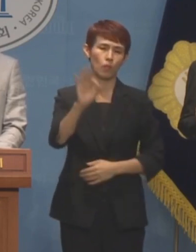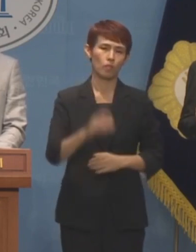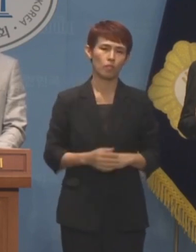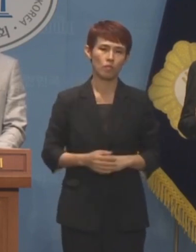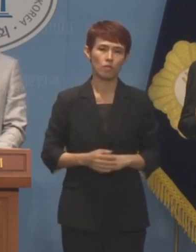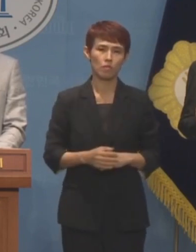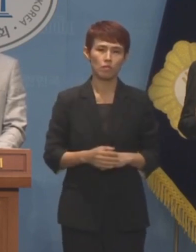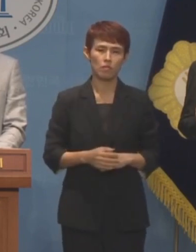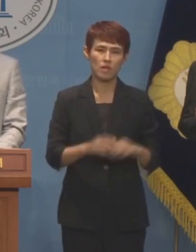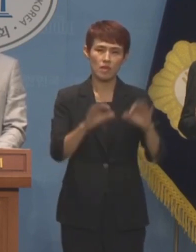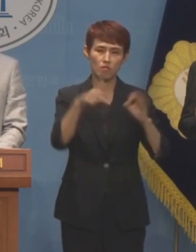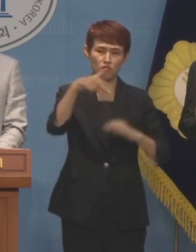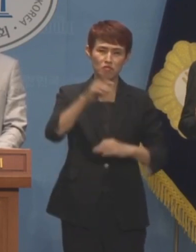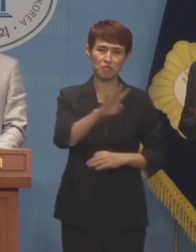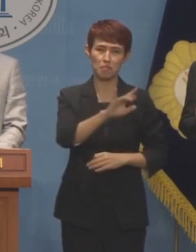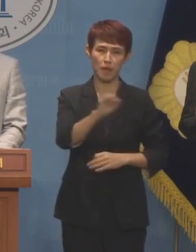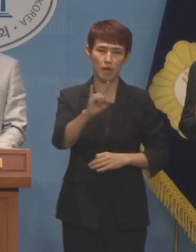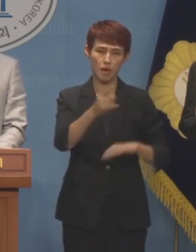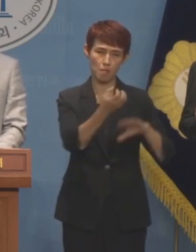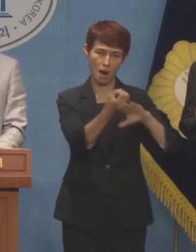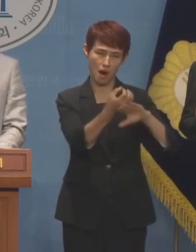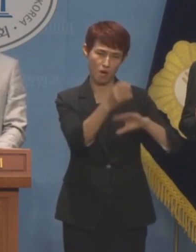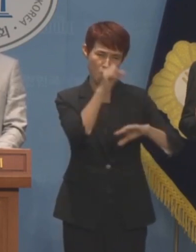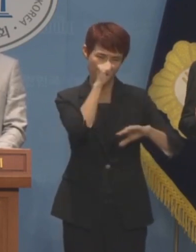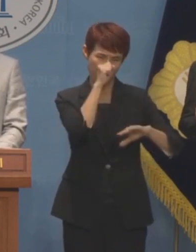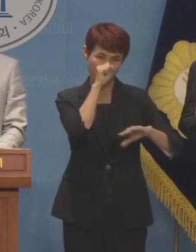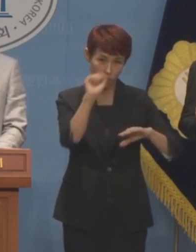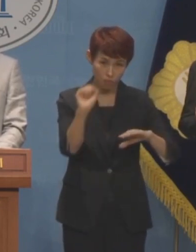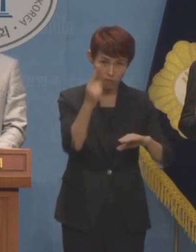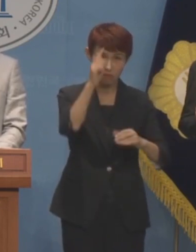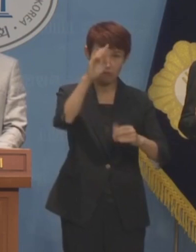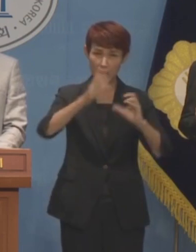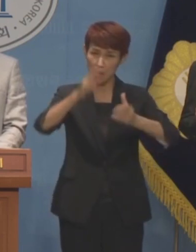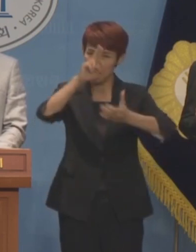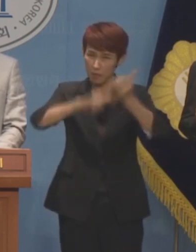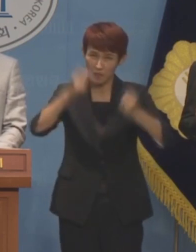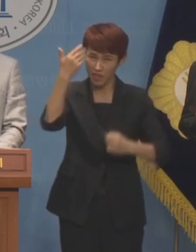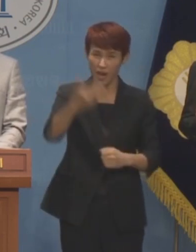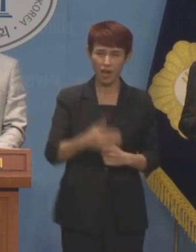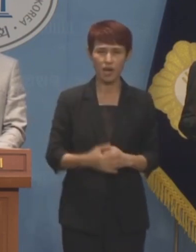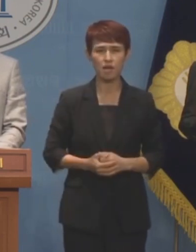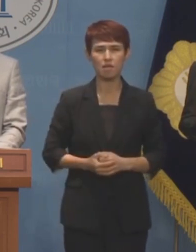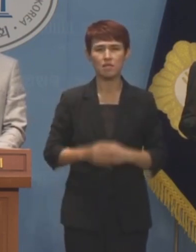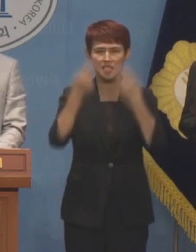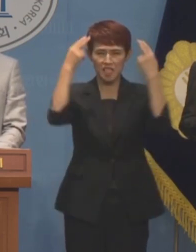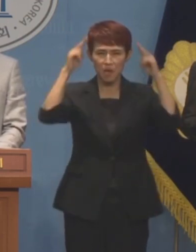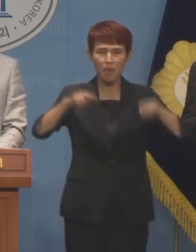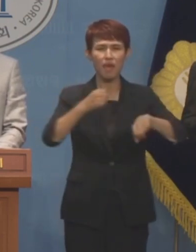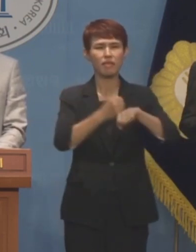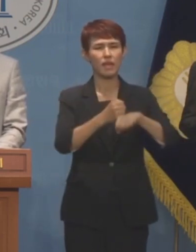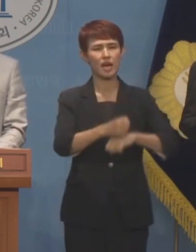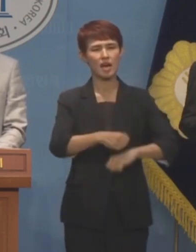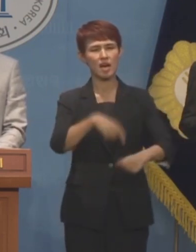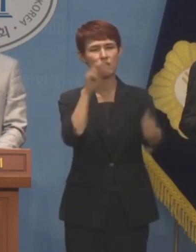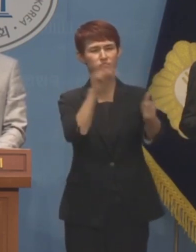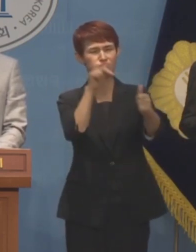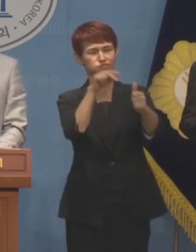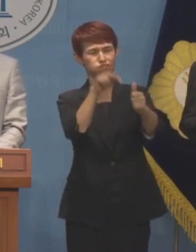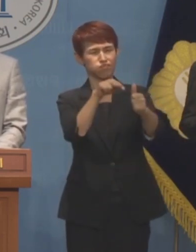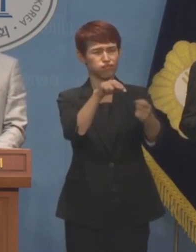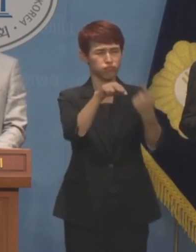김중배의 다이아몬드가 그렇게 좋아서 나라를 팔아먹기까지 합니까? 신사참배를 했다고 그렇게 비판하던